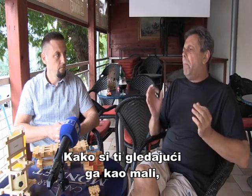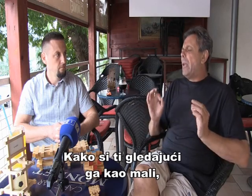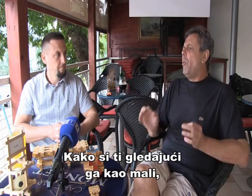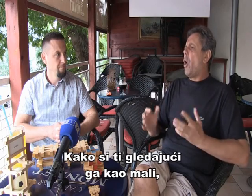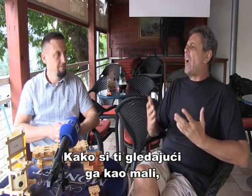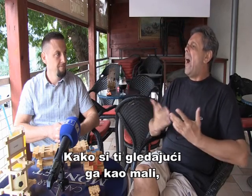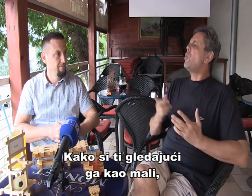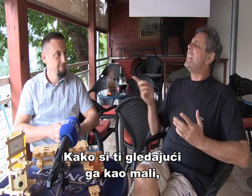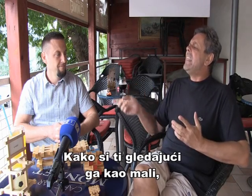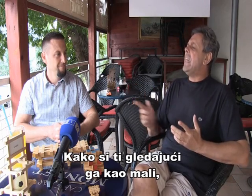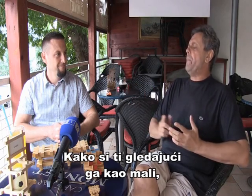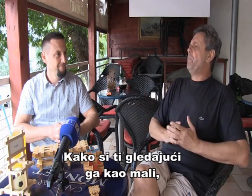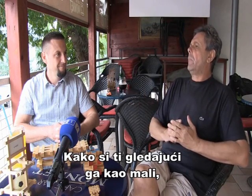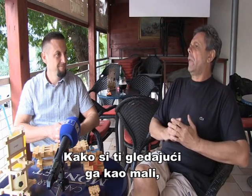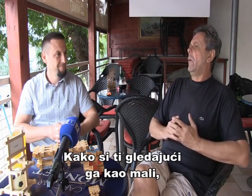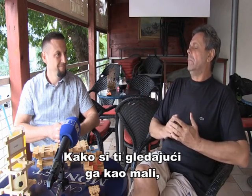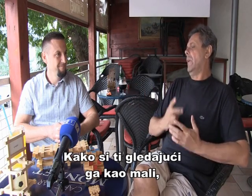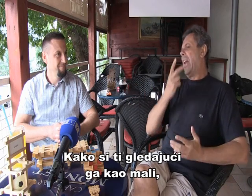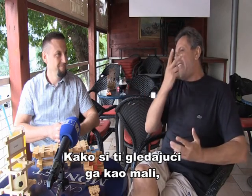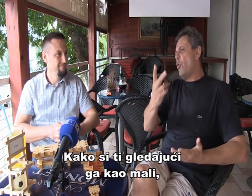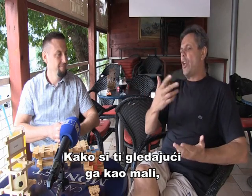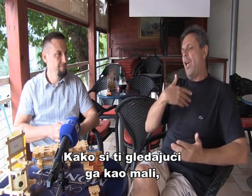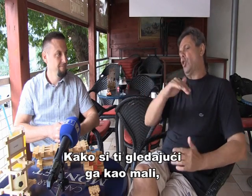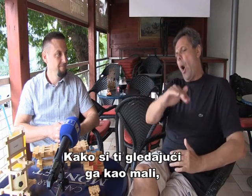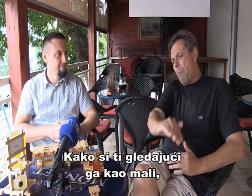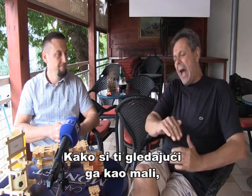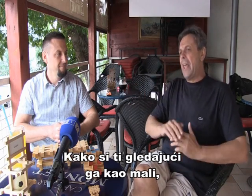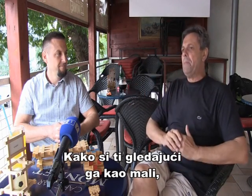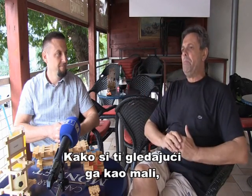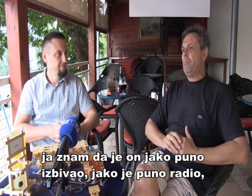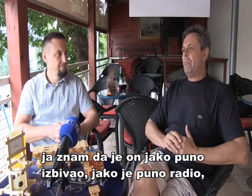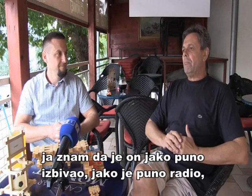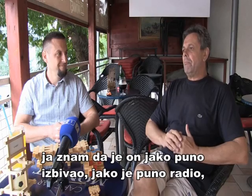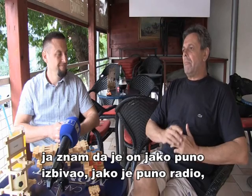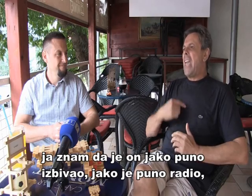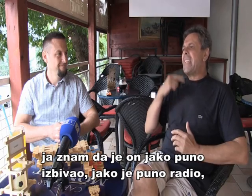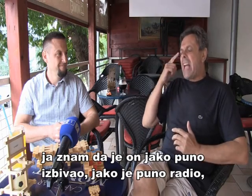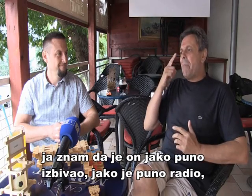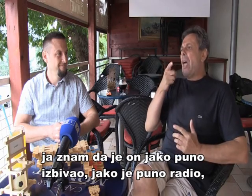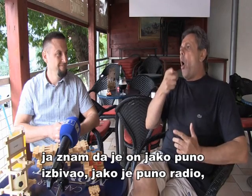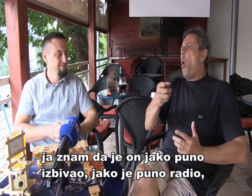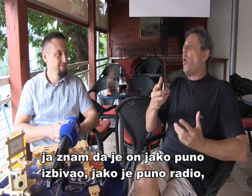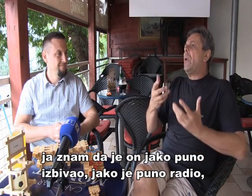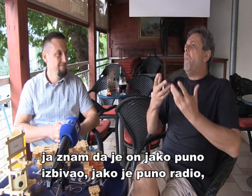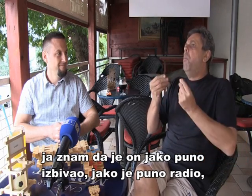Pa dobro, kako si ti, gledajući ga još kao mali, ja znam da on